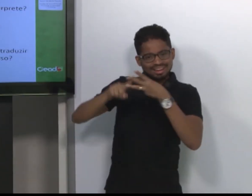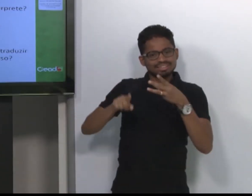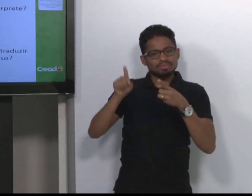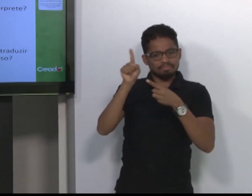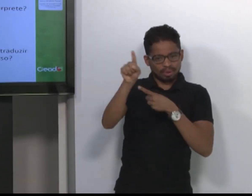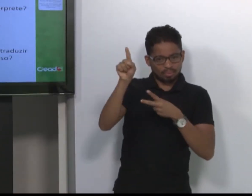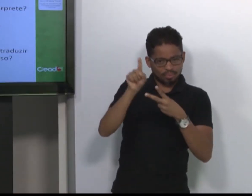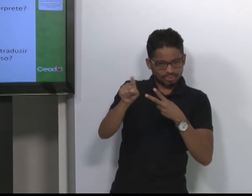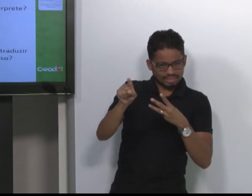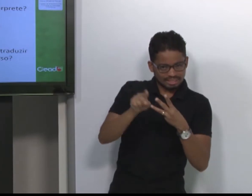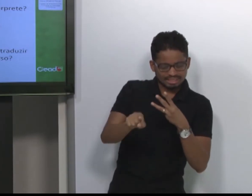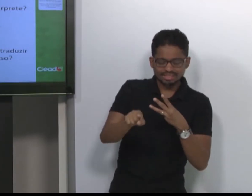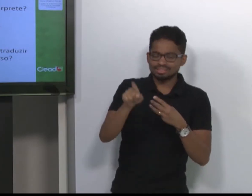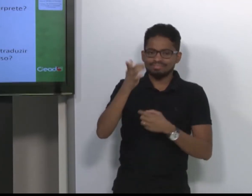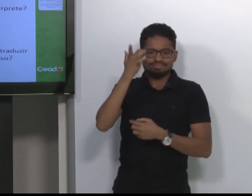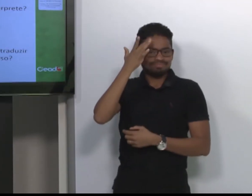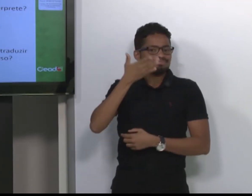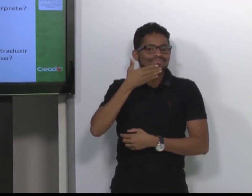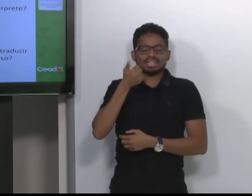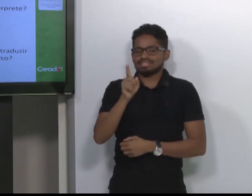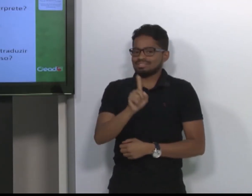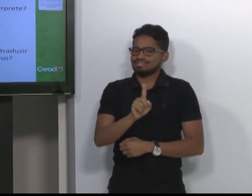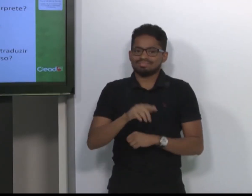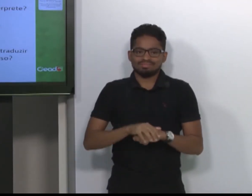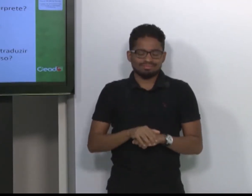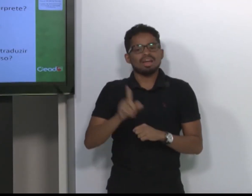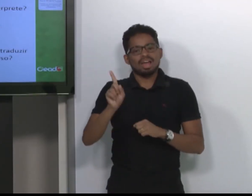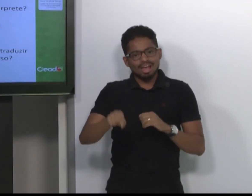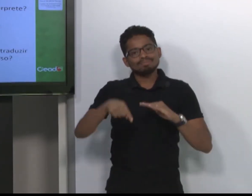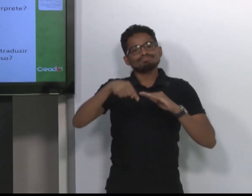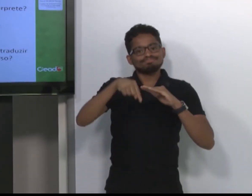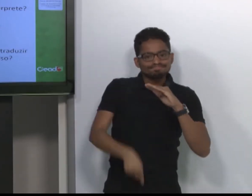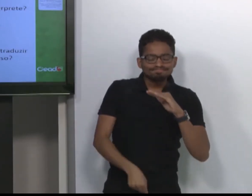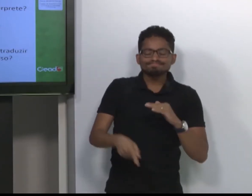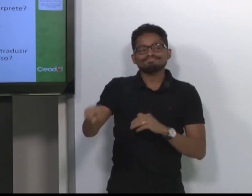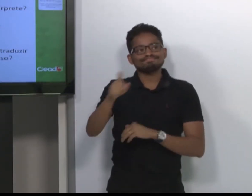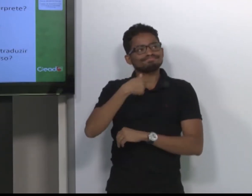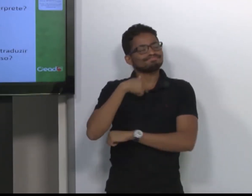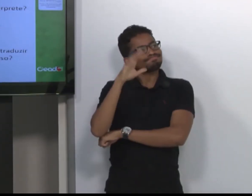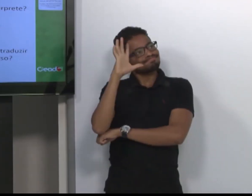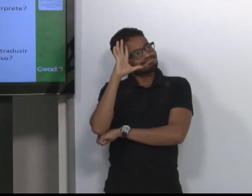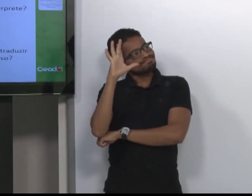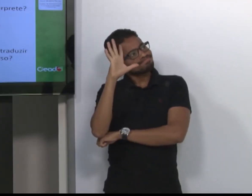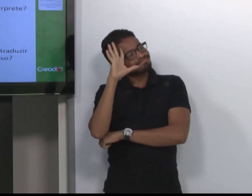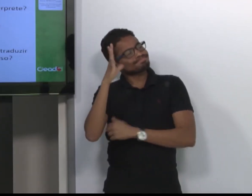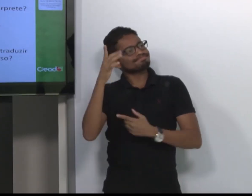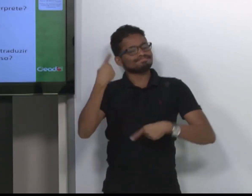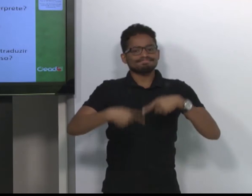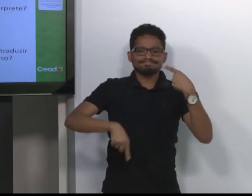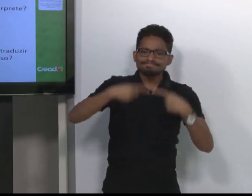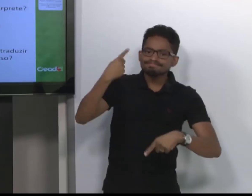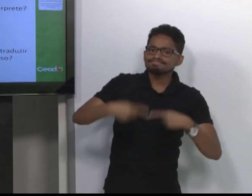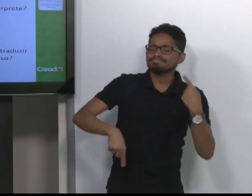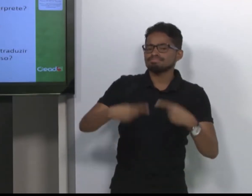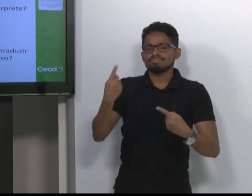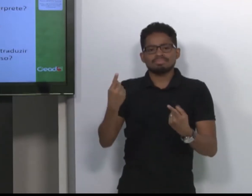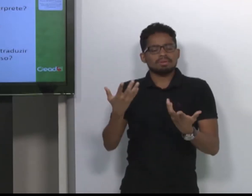Então, essas perguntas aqui não são fáceis. Faz-se necessário aprofundamento nas discussões,